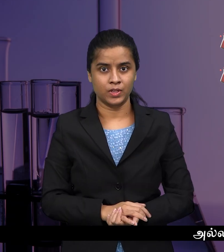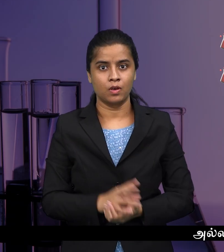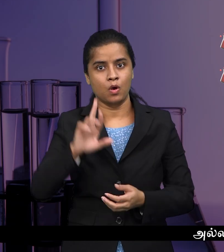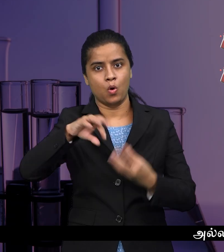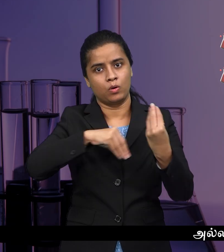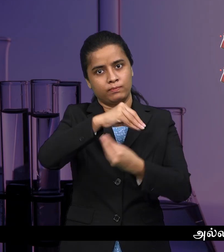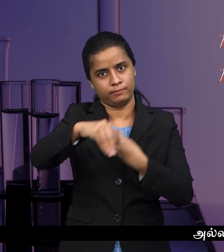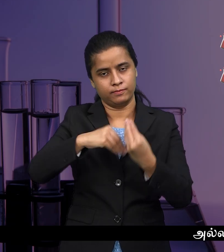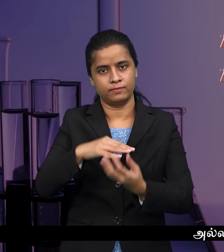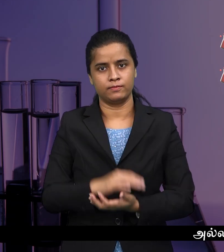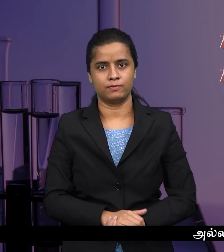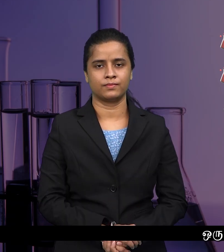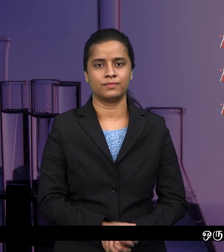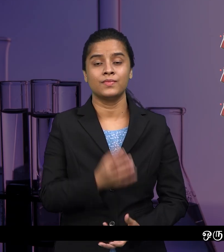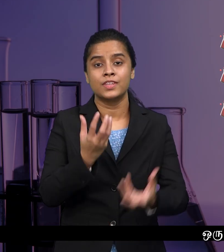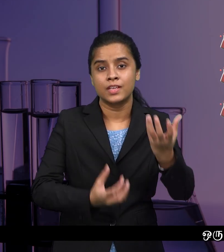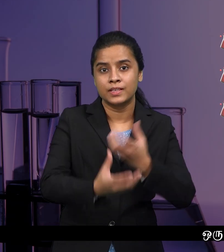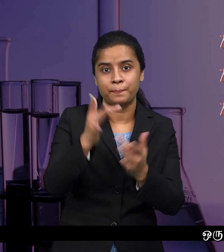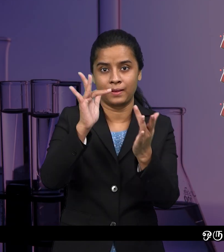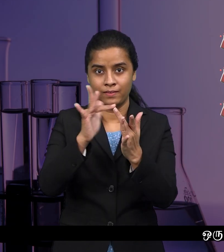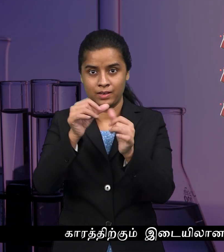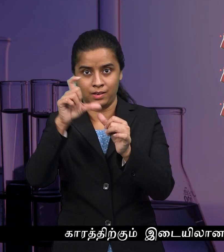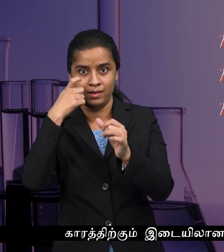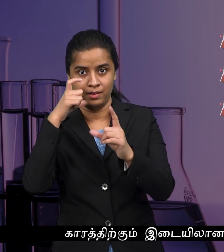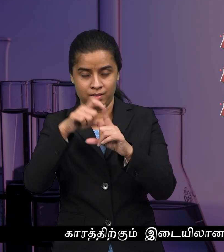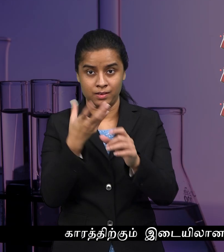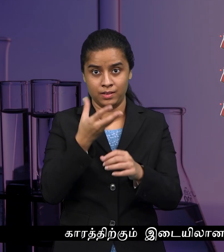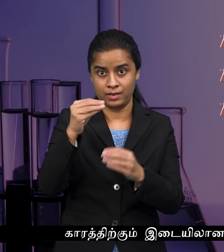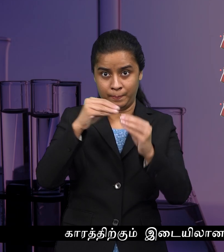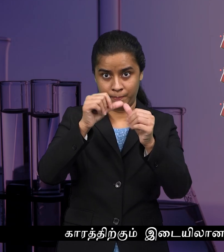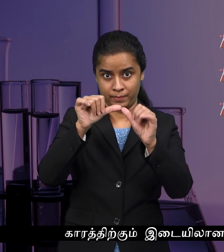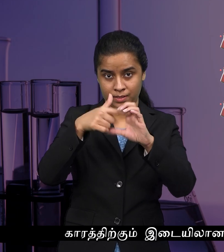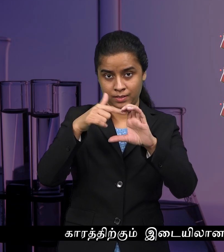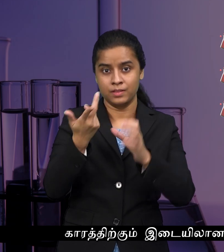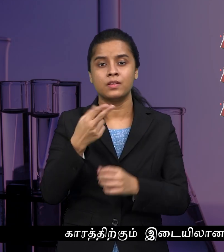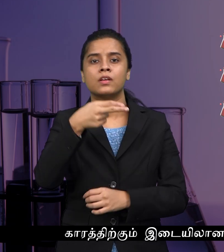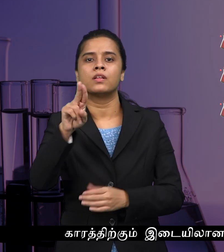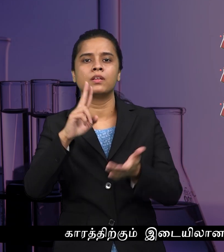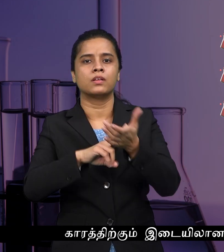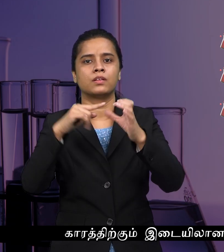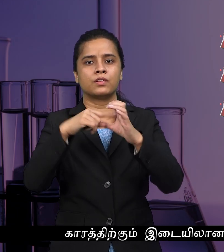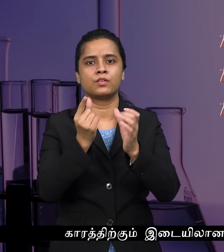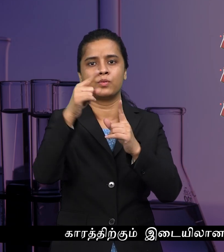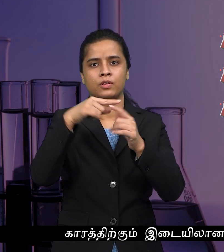உருவாகிறது. ஒரு அமிலத்திற்கும் காரத்திற்கும் இடையிலான எதிர்வினை நடுநிலைப்படுதல்